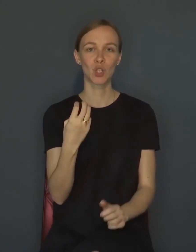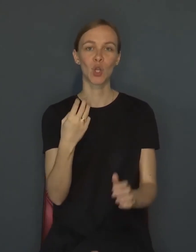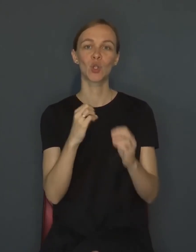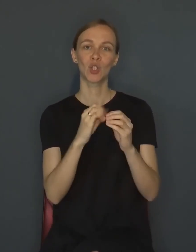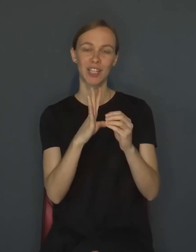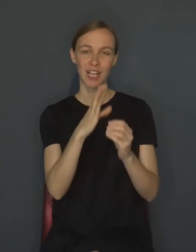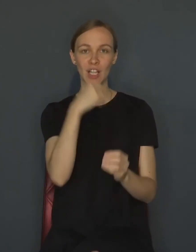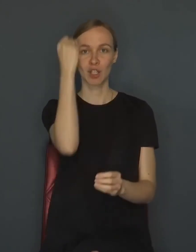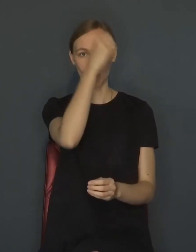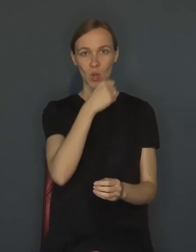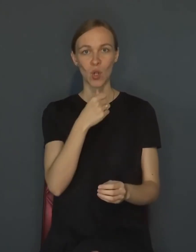під Оршею,